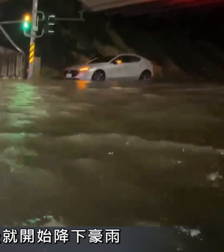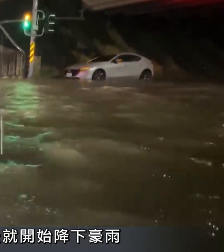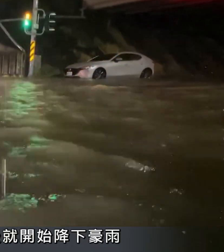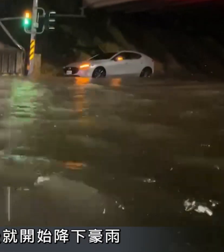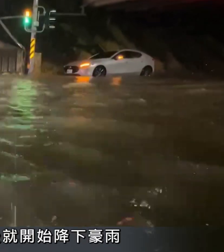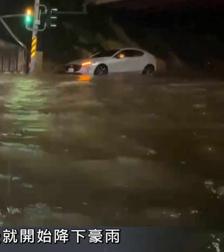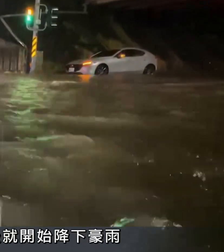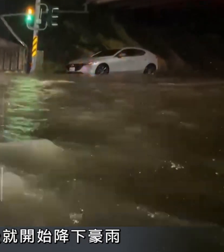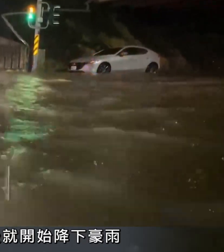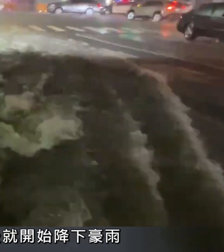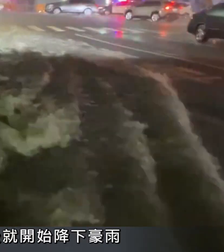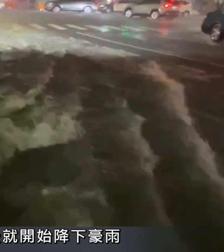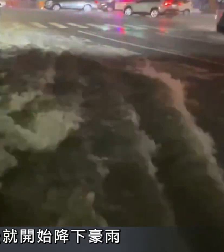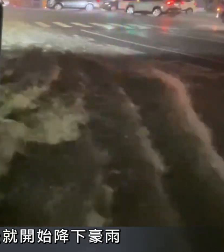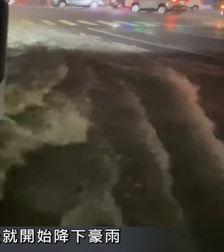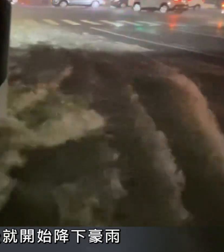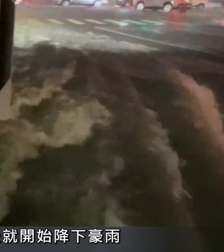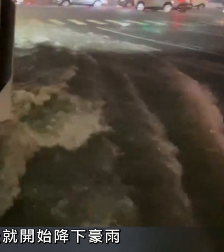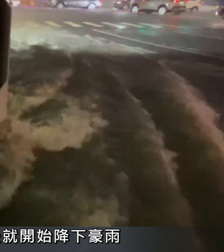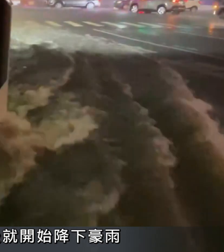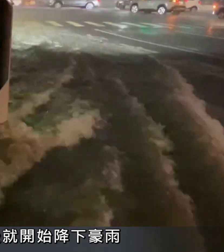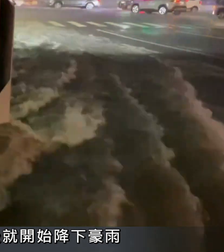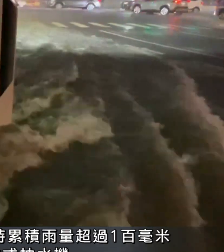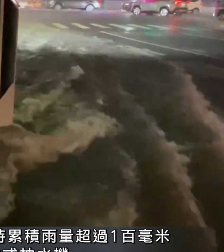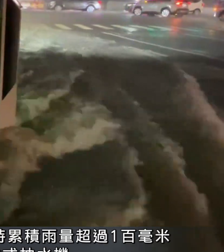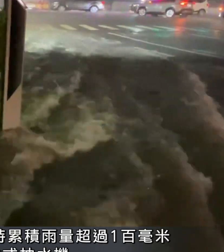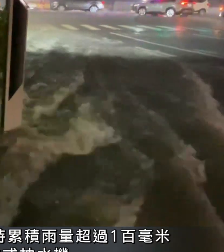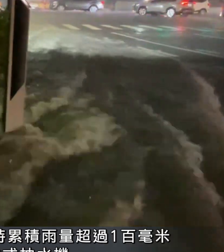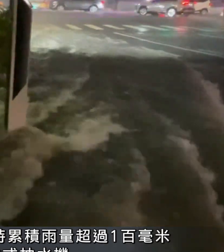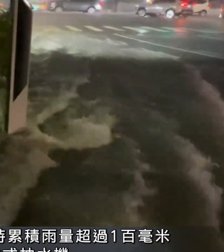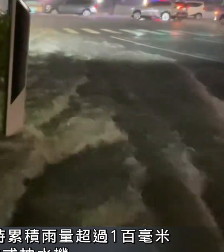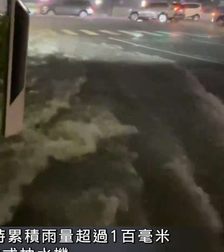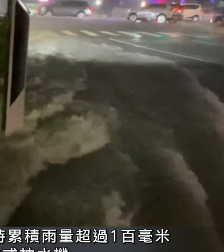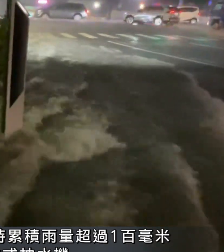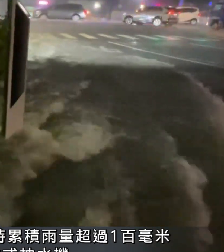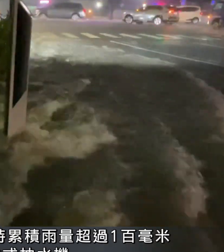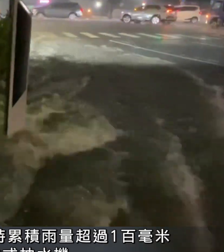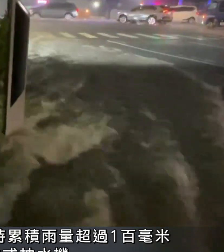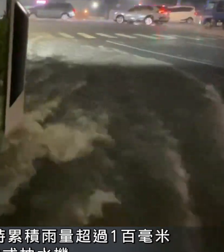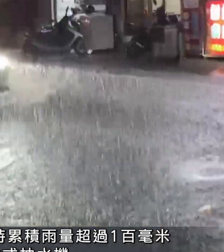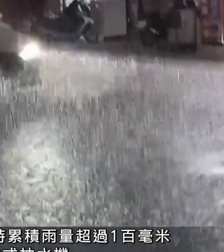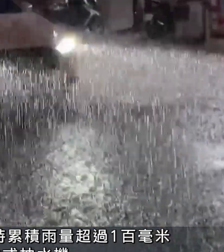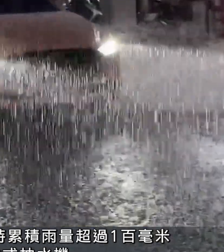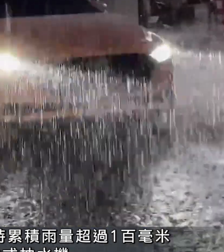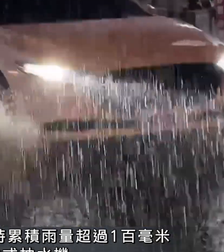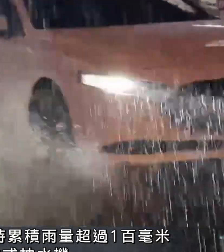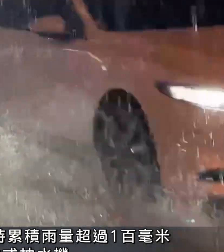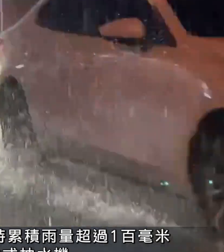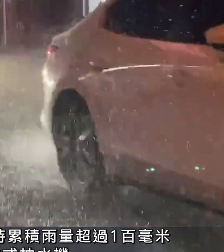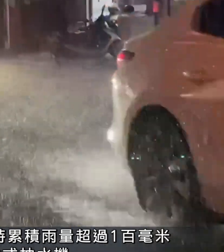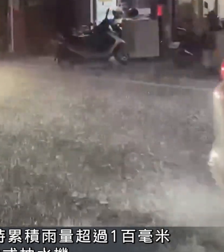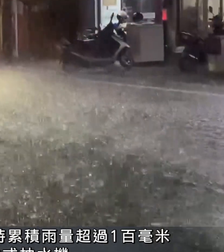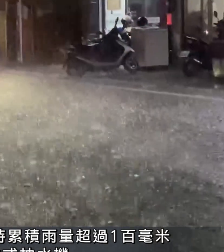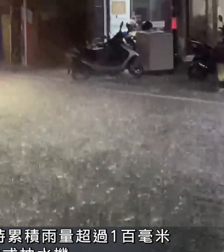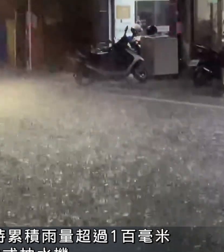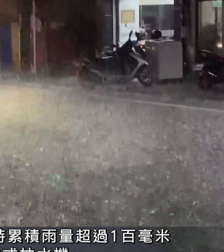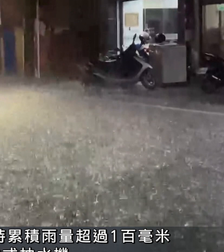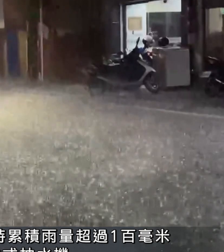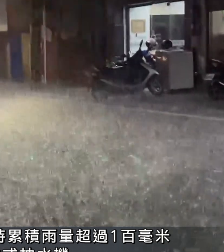就开始降下豪雨，一路下到昨晚，多个行政区24小时累积雨量都超过了100毫米。永康区还出动了移